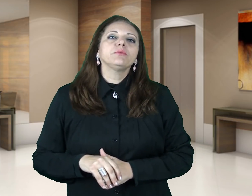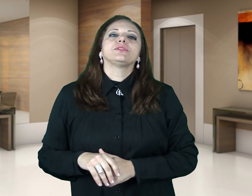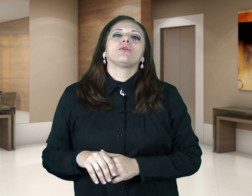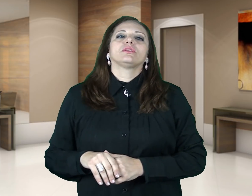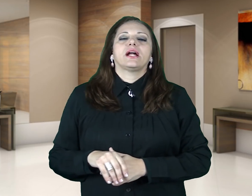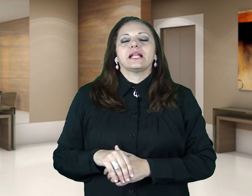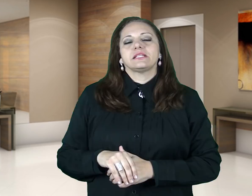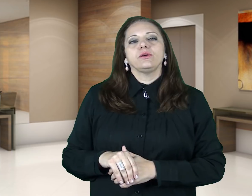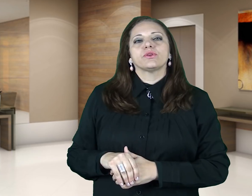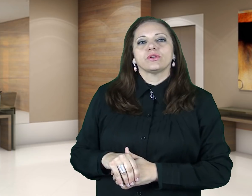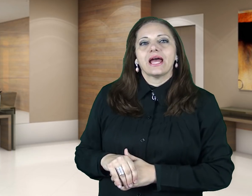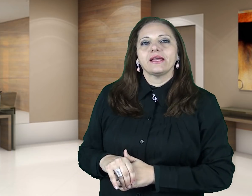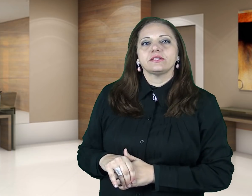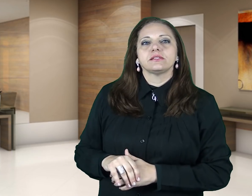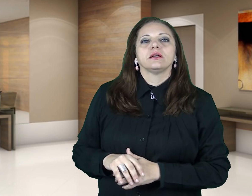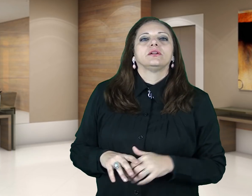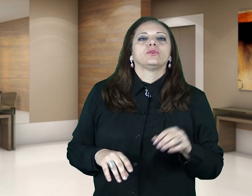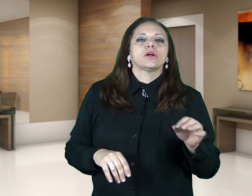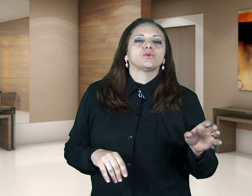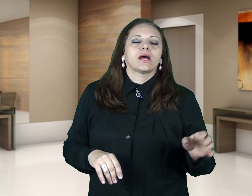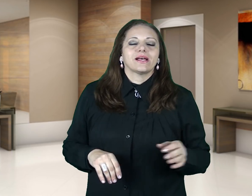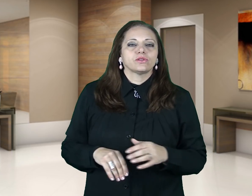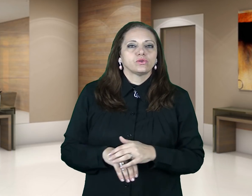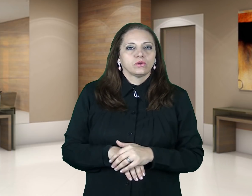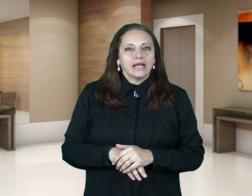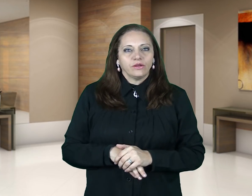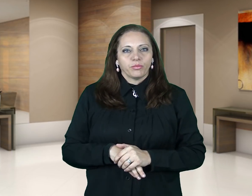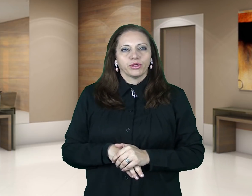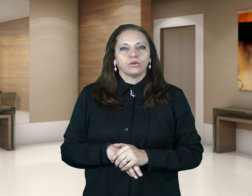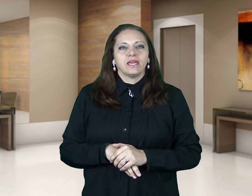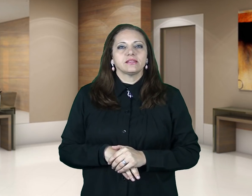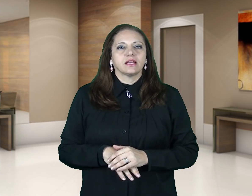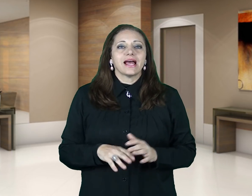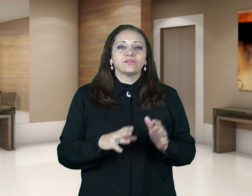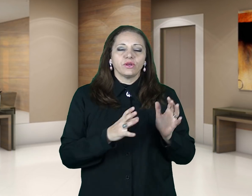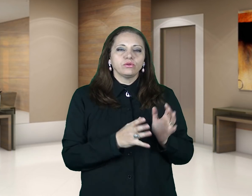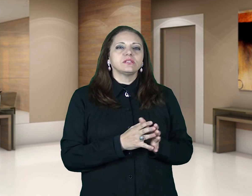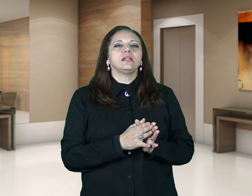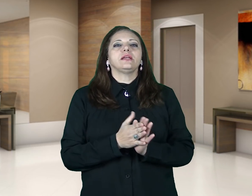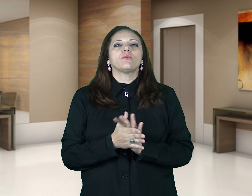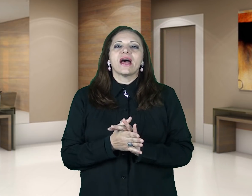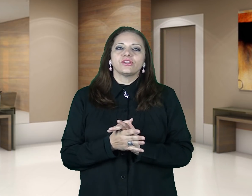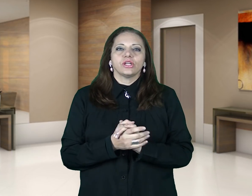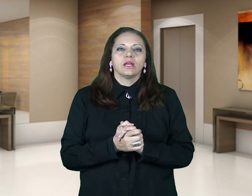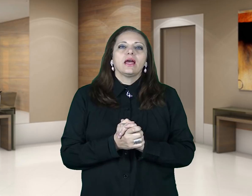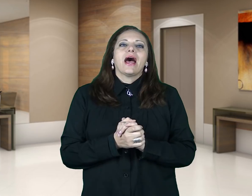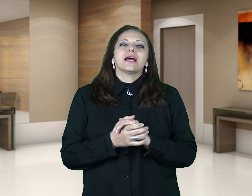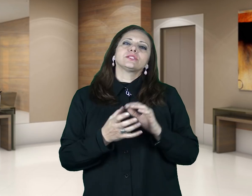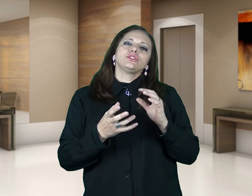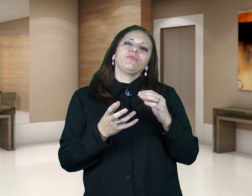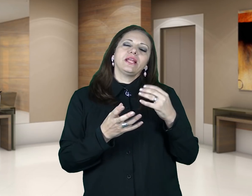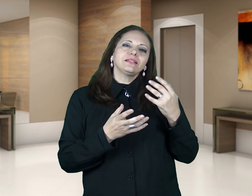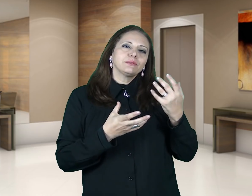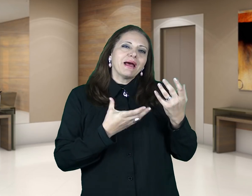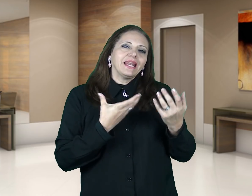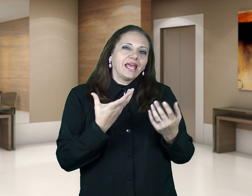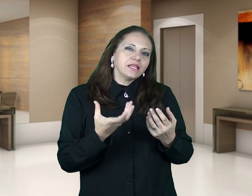podemos encontrar nas línguas orais, no nosso caso a língua portuguesa, as figuras de linguagem, as diferentes